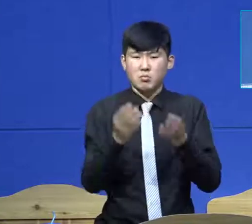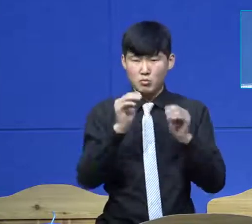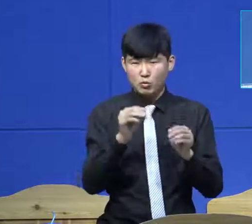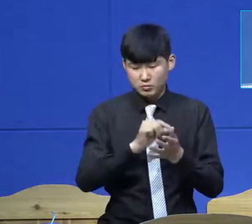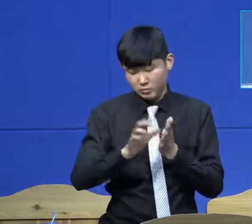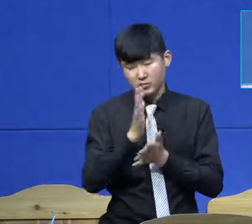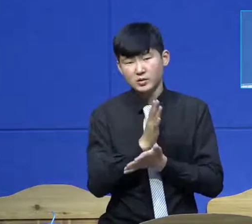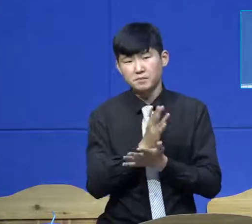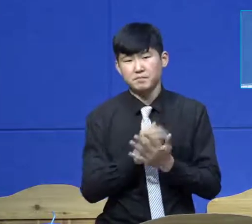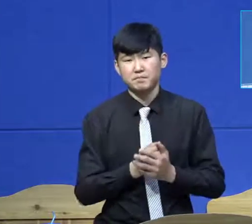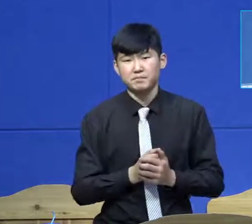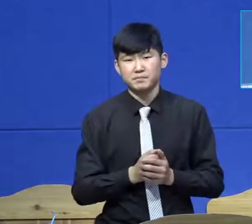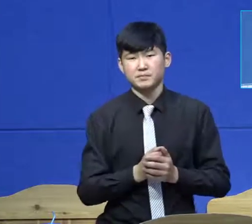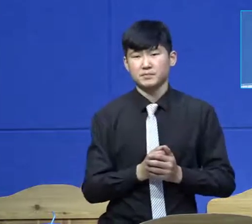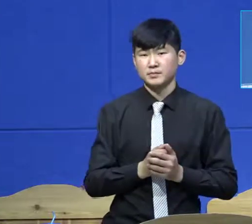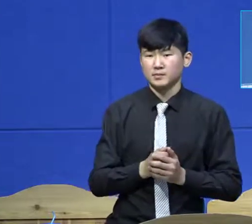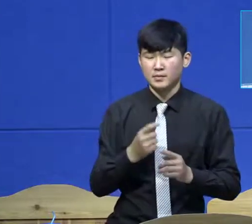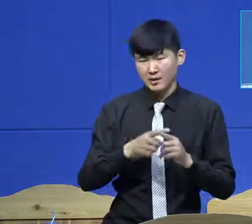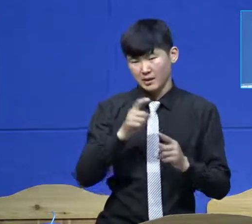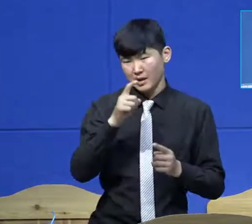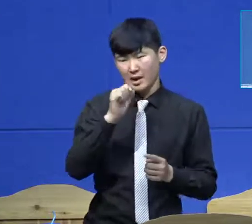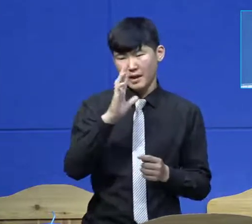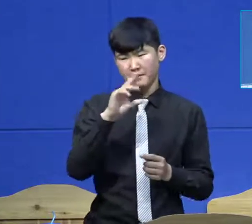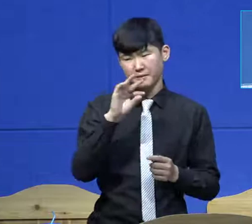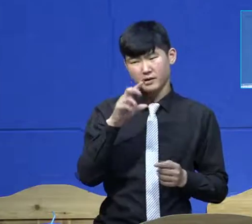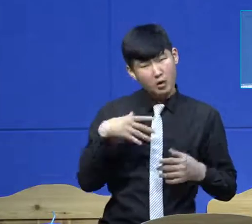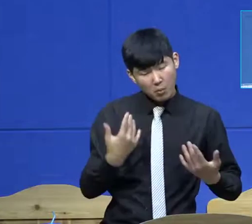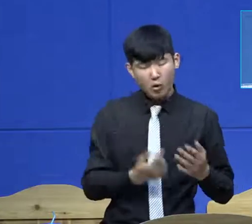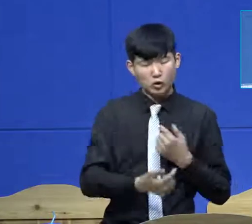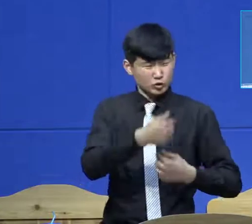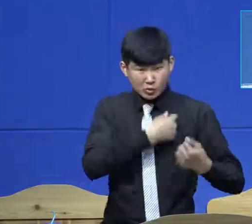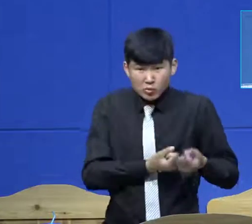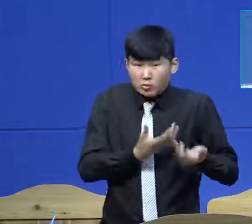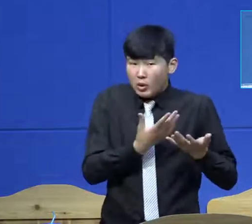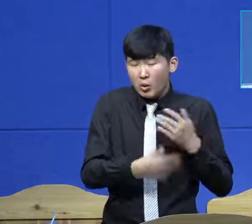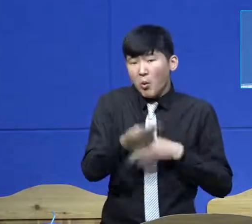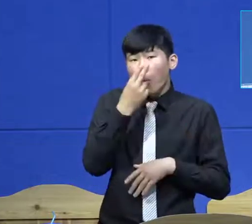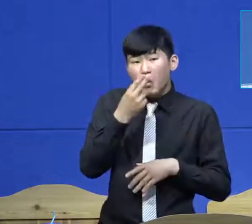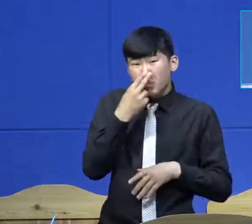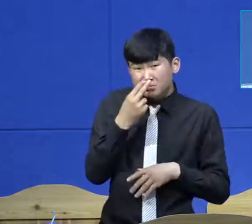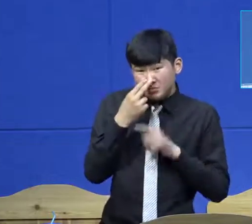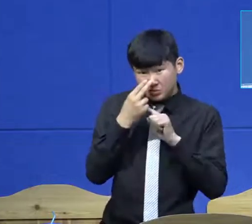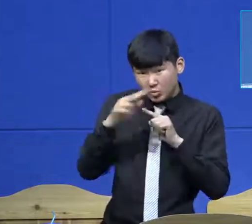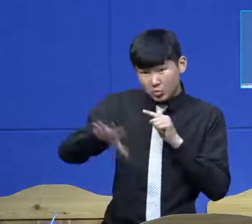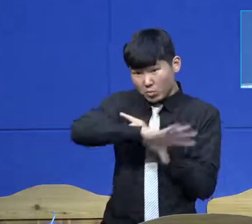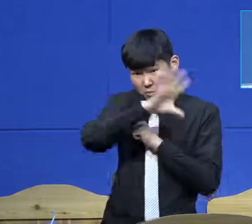Тэгээд хавчлах юм уу зовлон үүсэх юм бол хуурамчууд нь бүгдээрээ